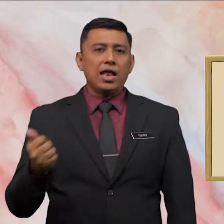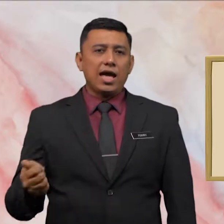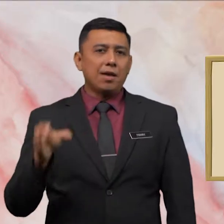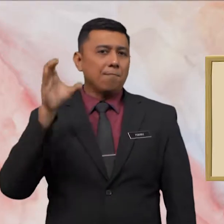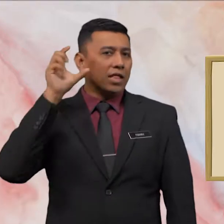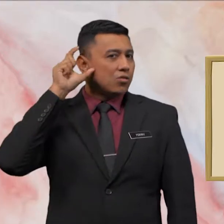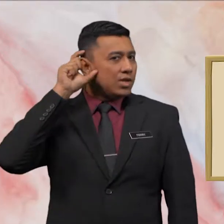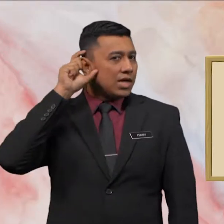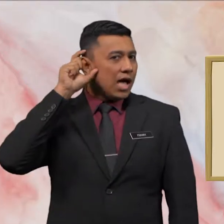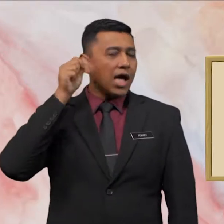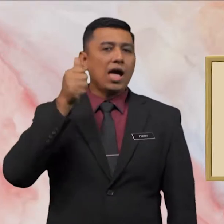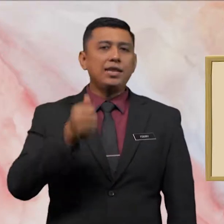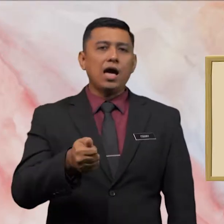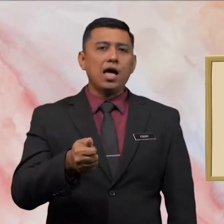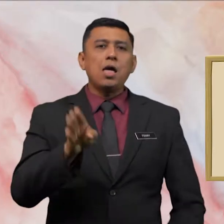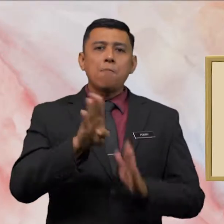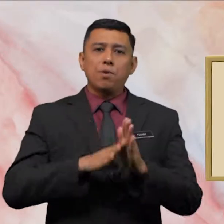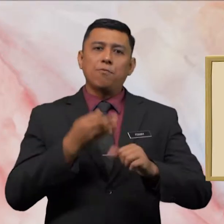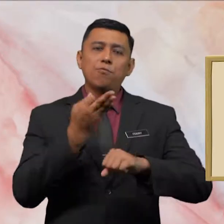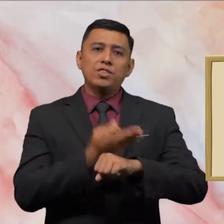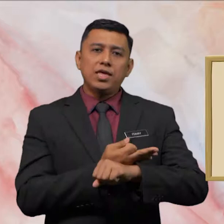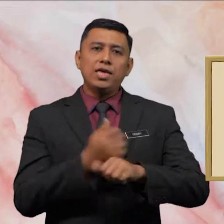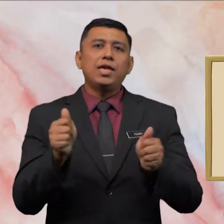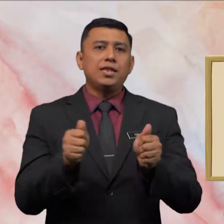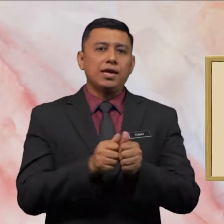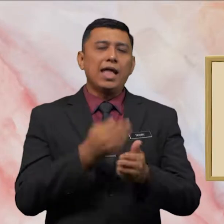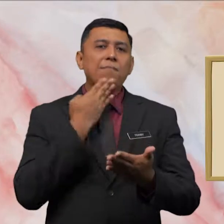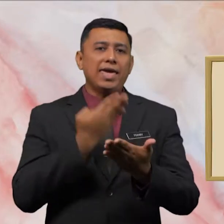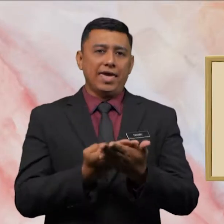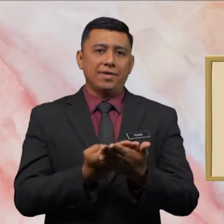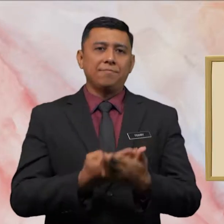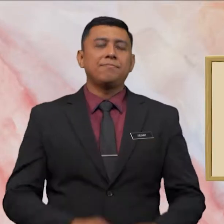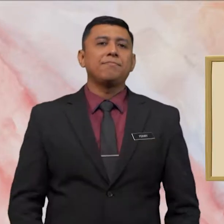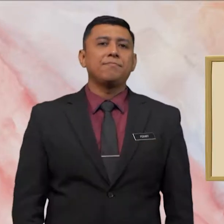alat bantu dengar anda berfungsi dengan baik.